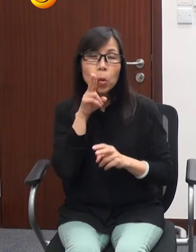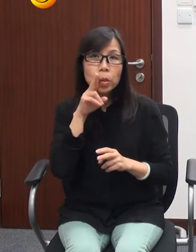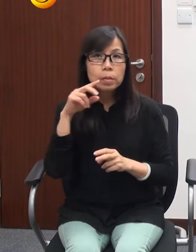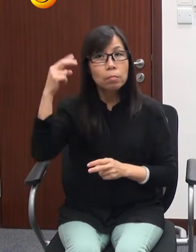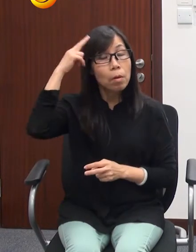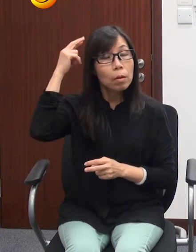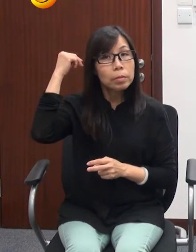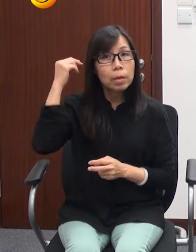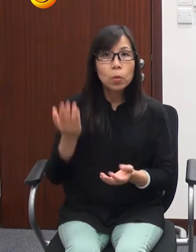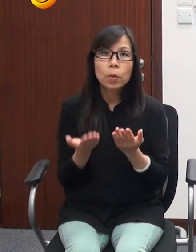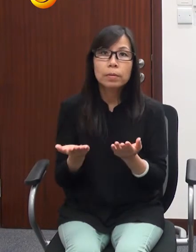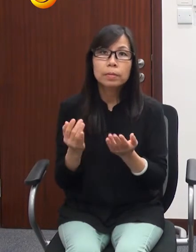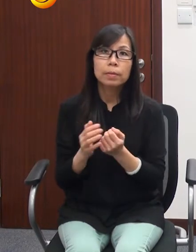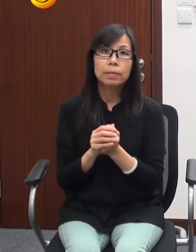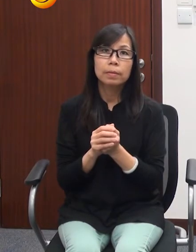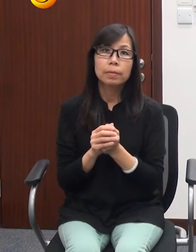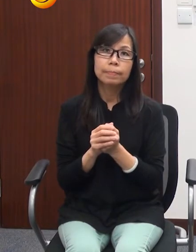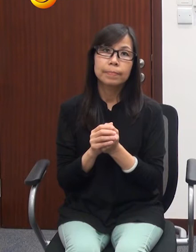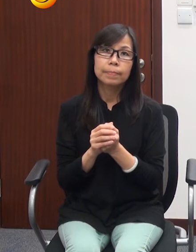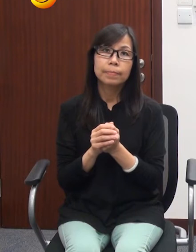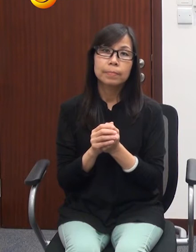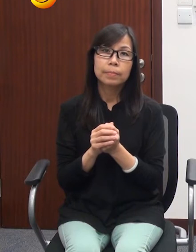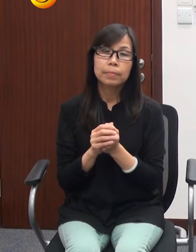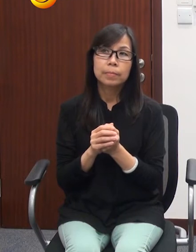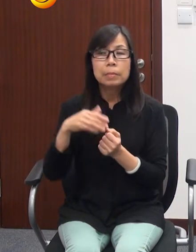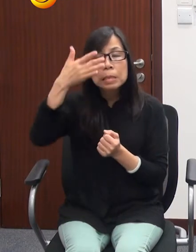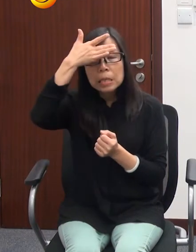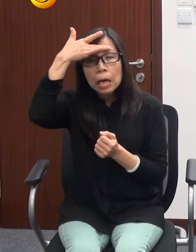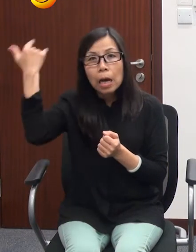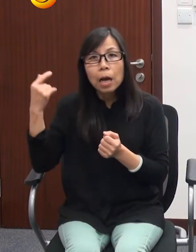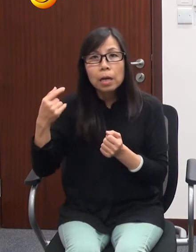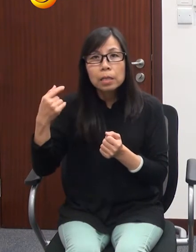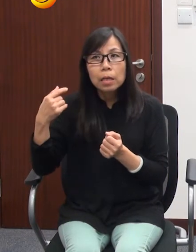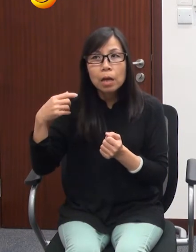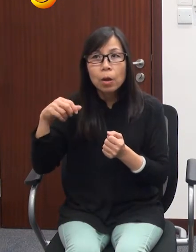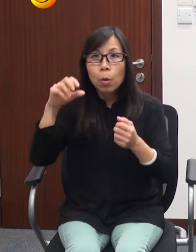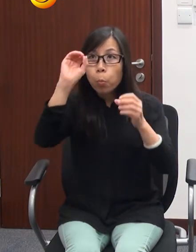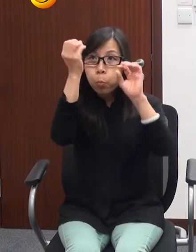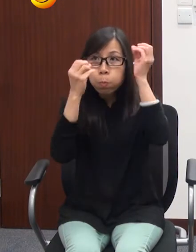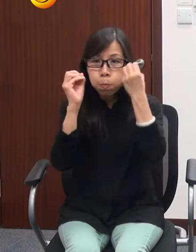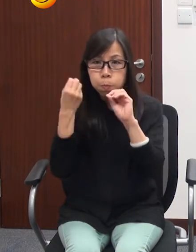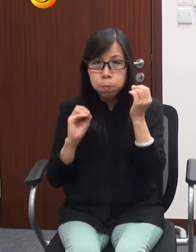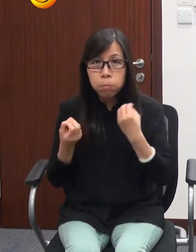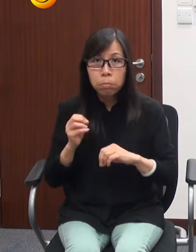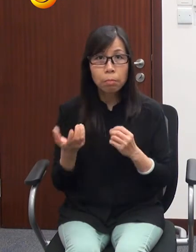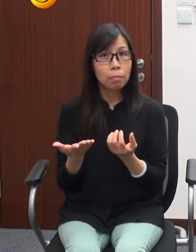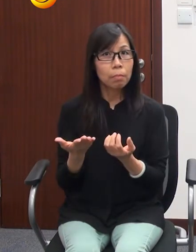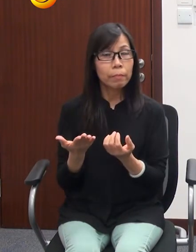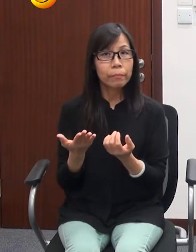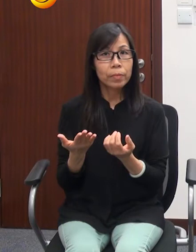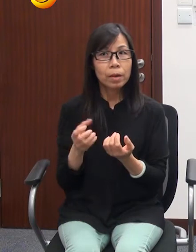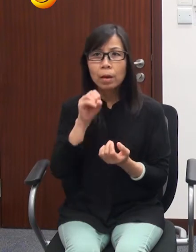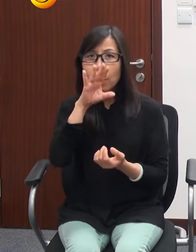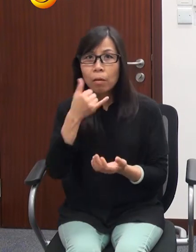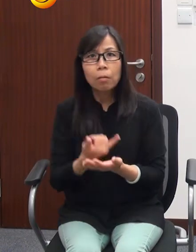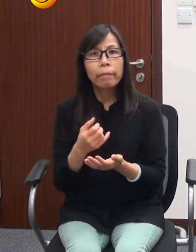或者這個夏天落雪這樣、那大佬人家真的說我死不說我